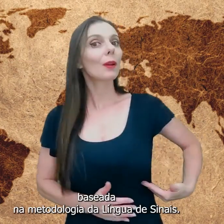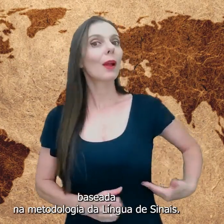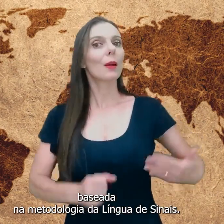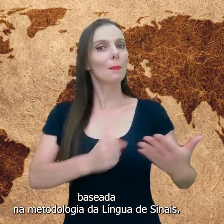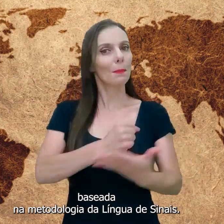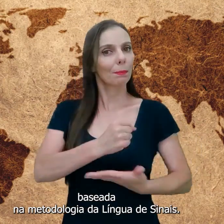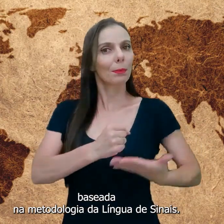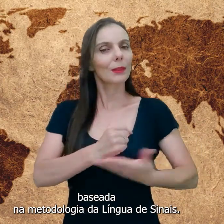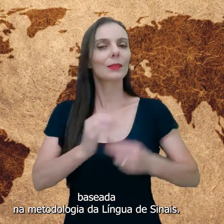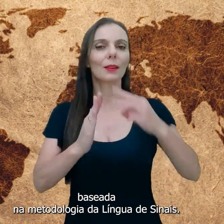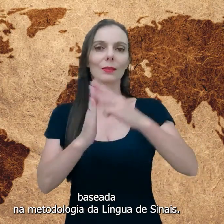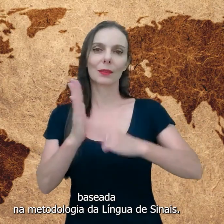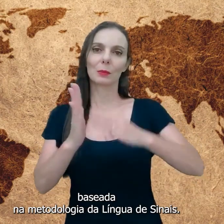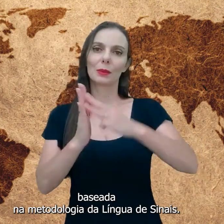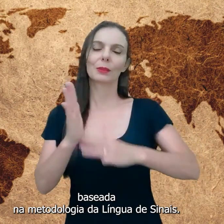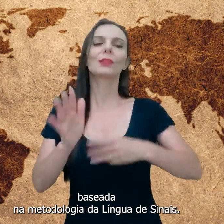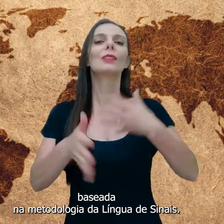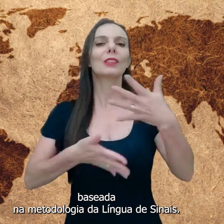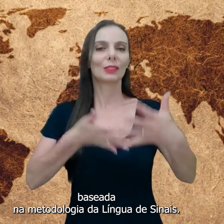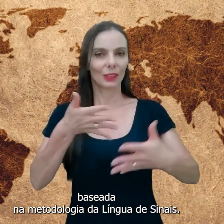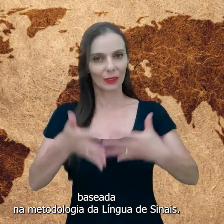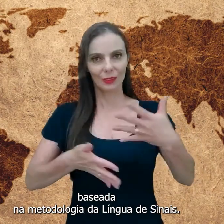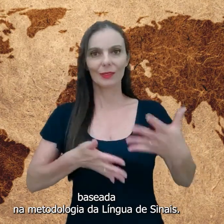na metodologia da língua de sinais.